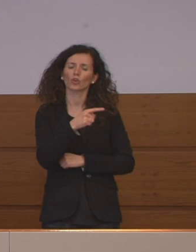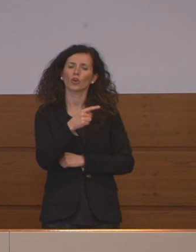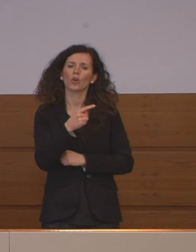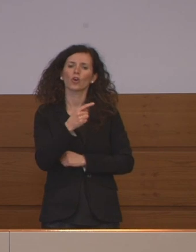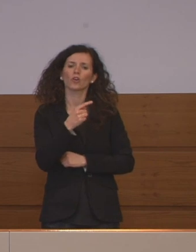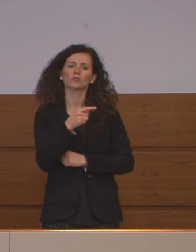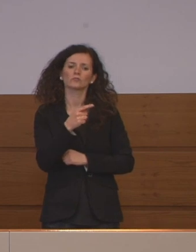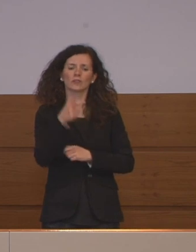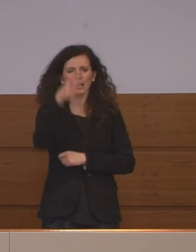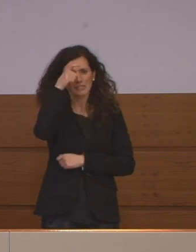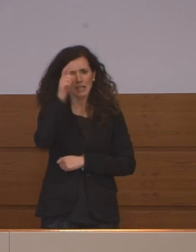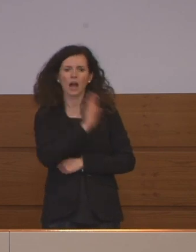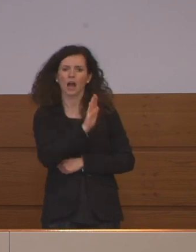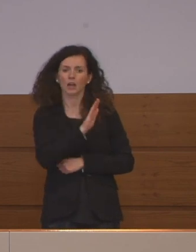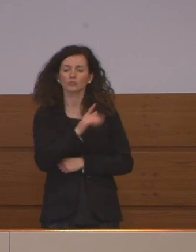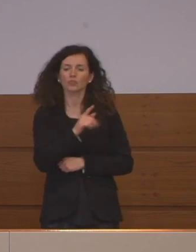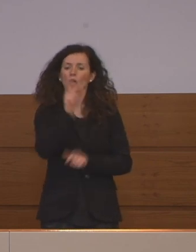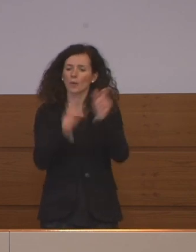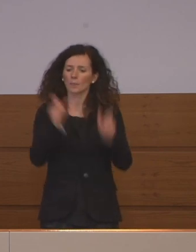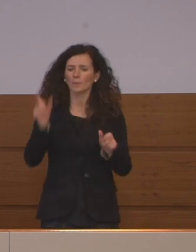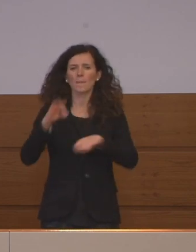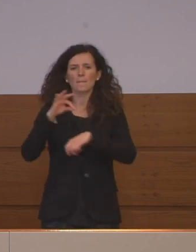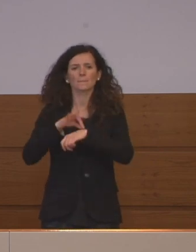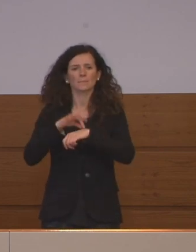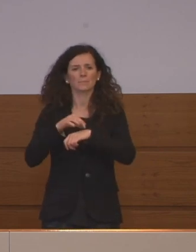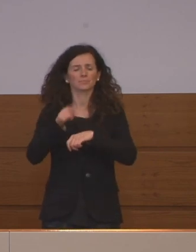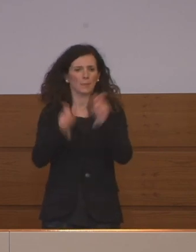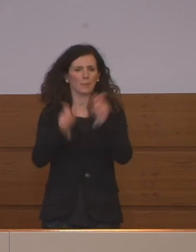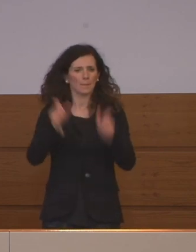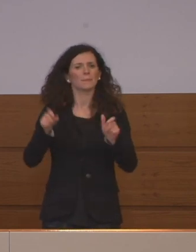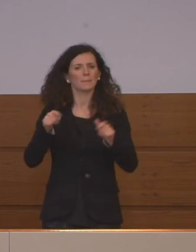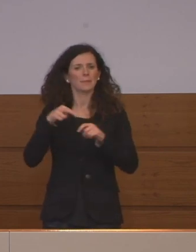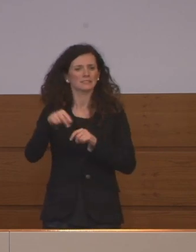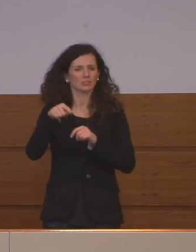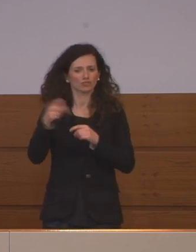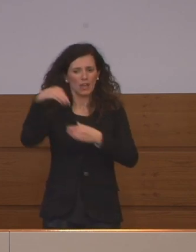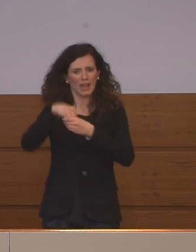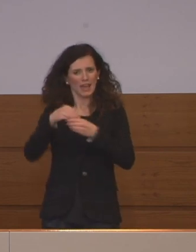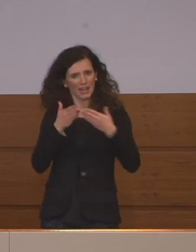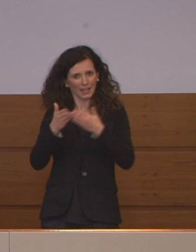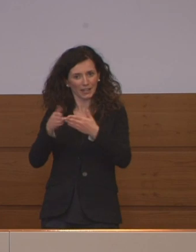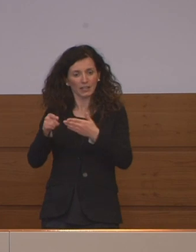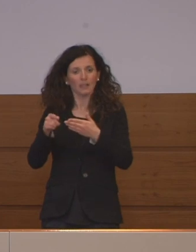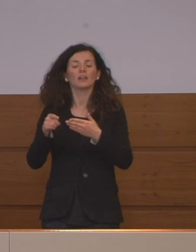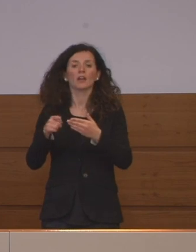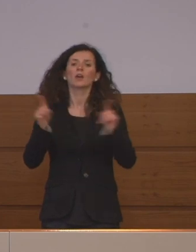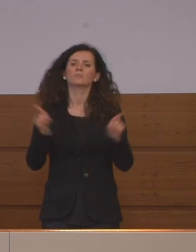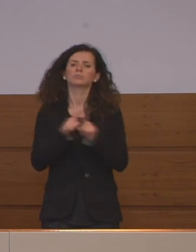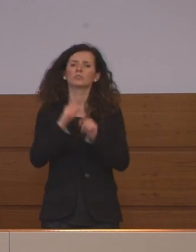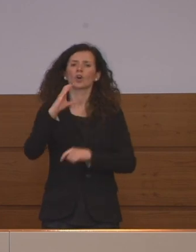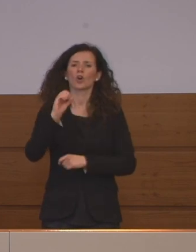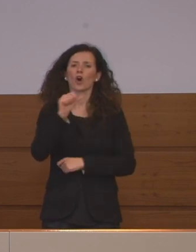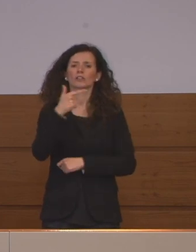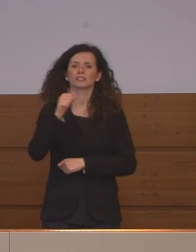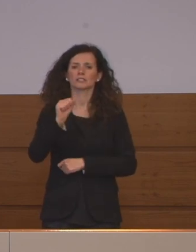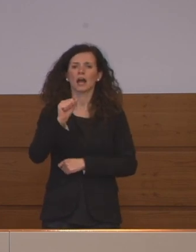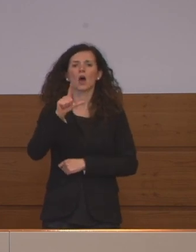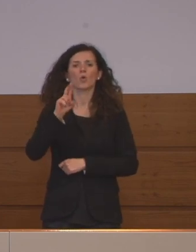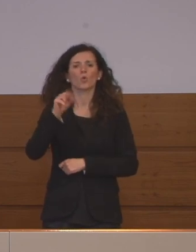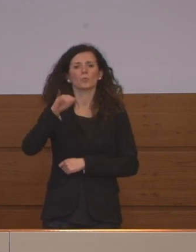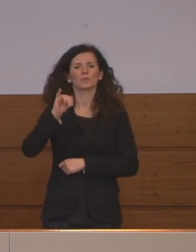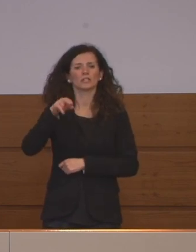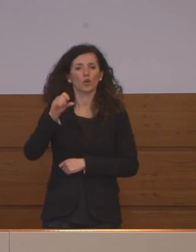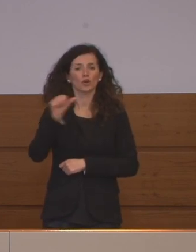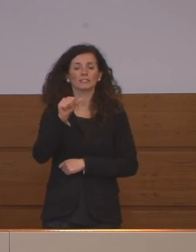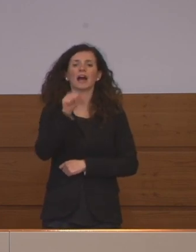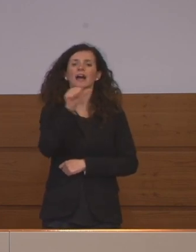di tutti i passeggeri e dei membri dell'equipaggio in particolare stiamo lavorando sulla luminosa costa luminosa a savona e su